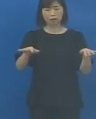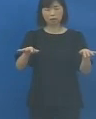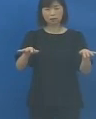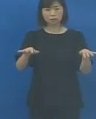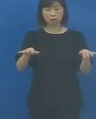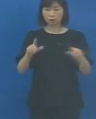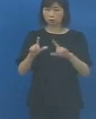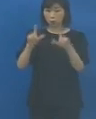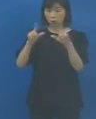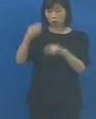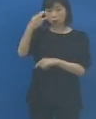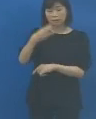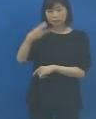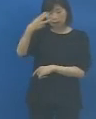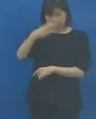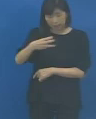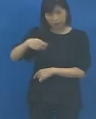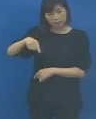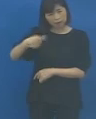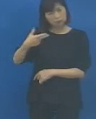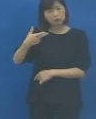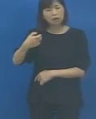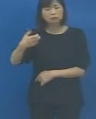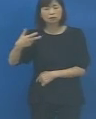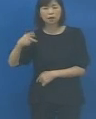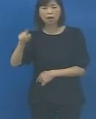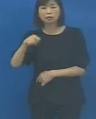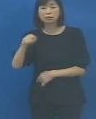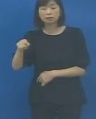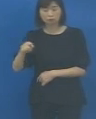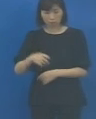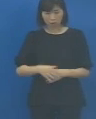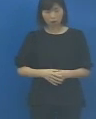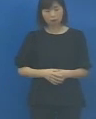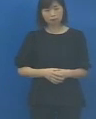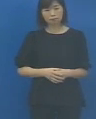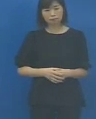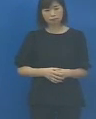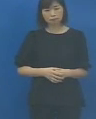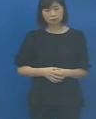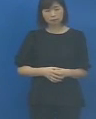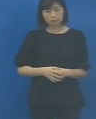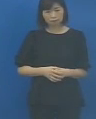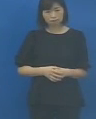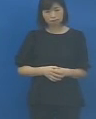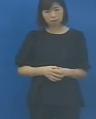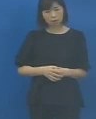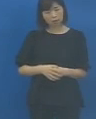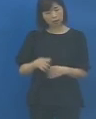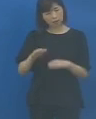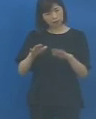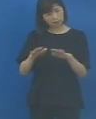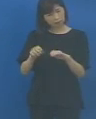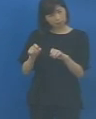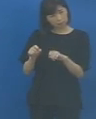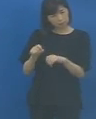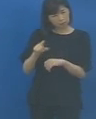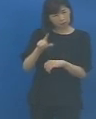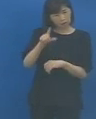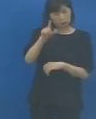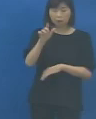で3177人、さらに上を目指すように上がっていくという状況の中